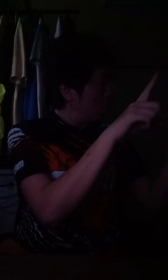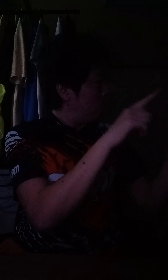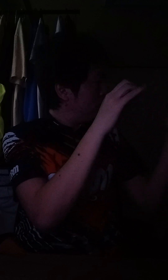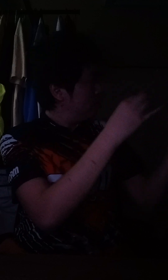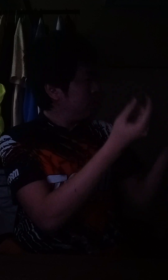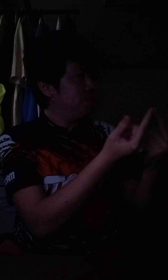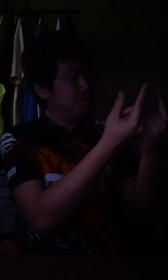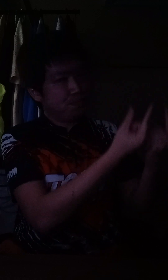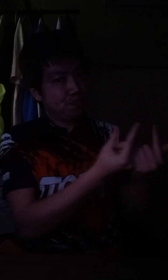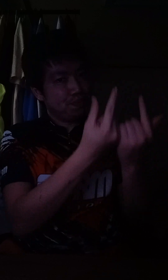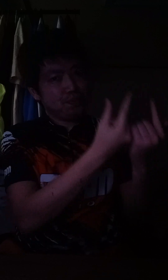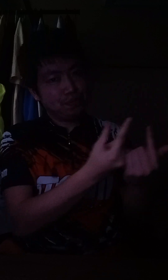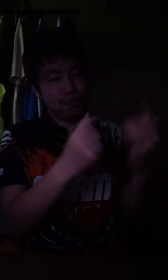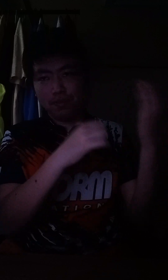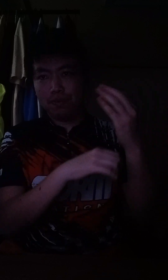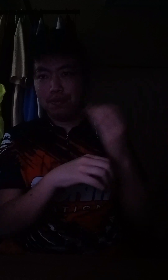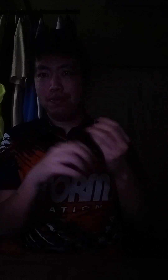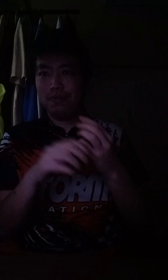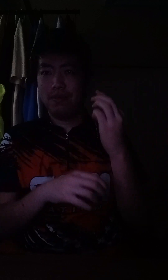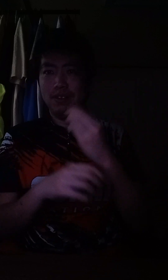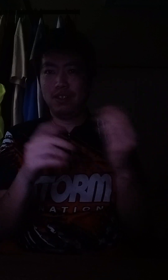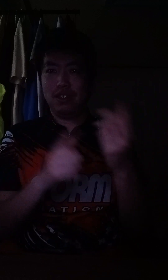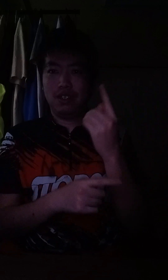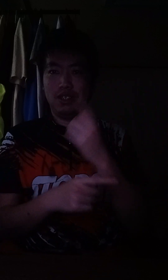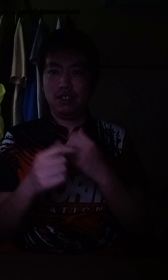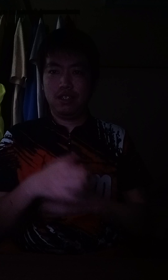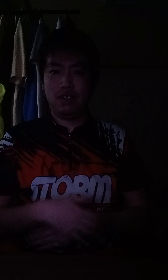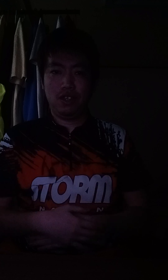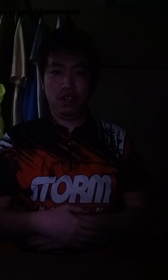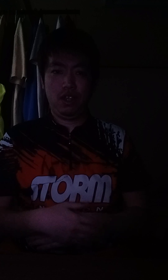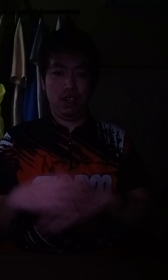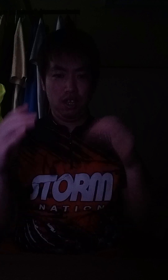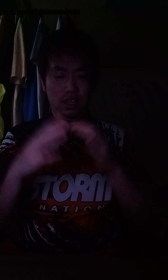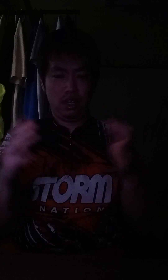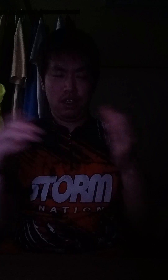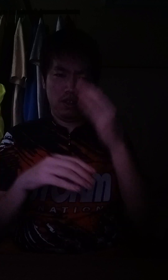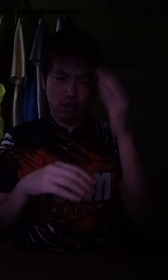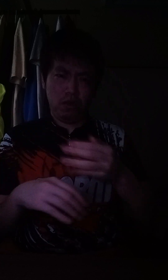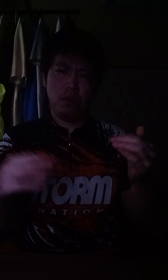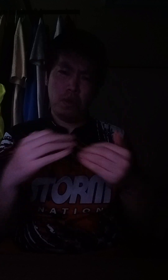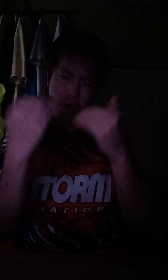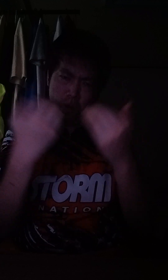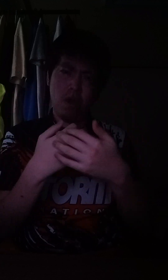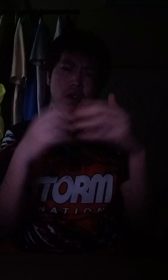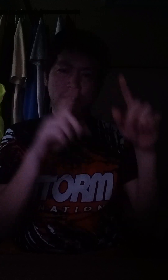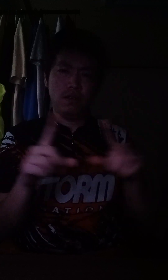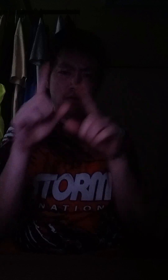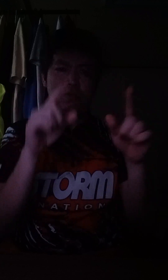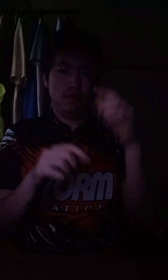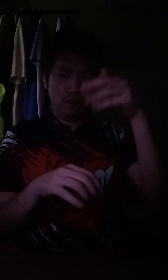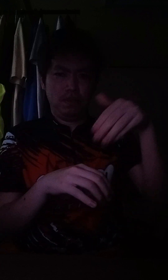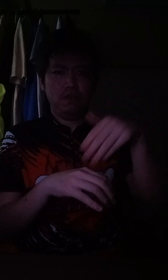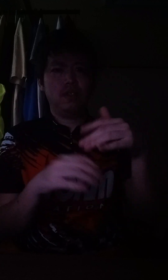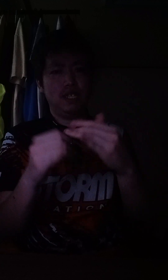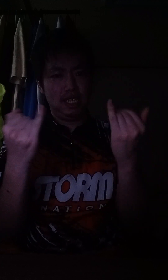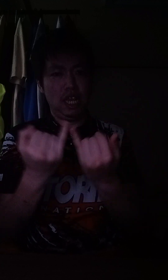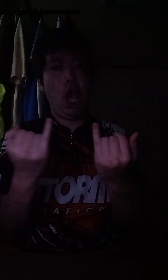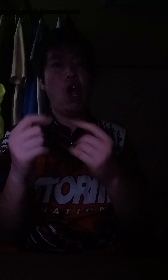기다리고 있다는 걸 알려주고 싶었다는데요. 여기 잦은 병원 생활에 힘들고 지치지만 딸 현아의